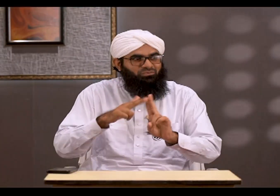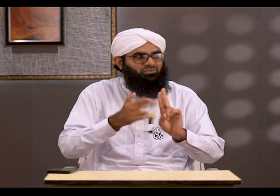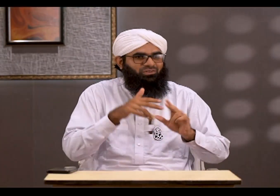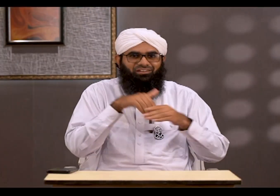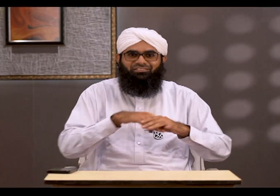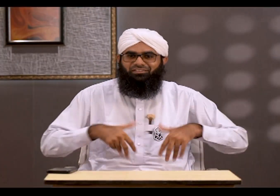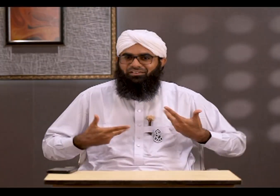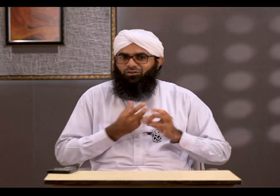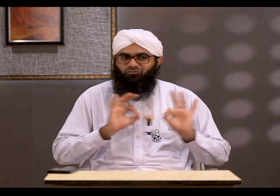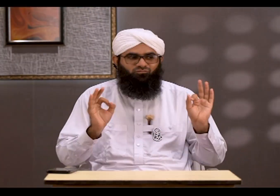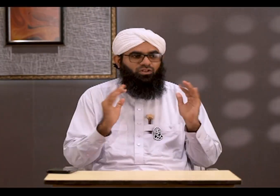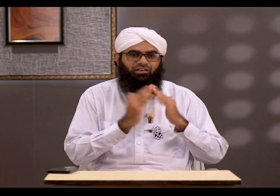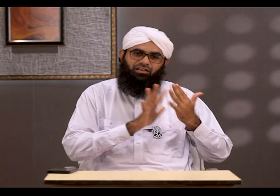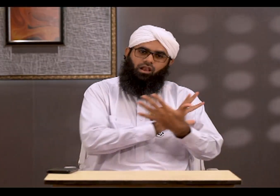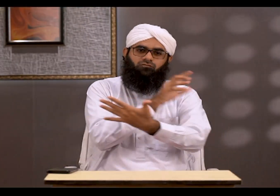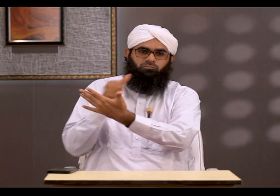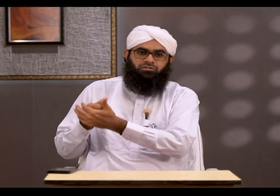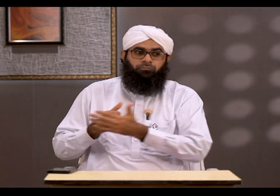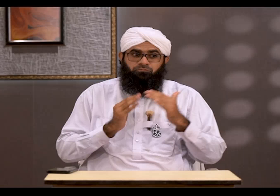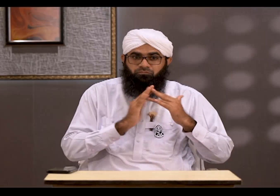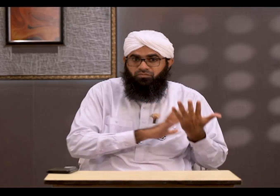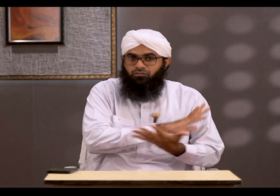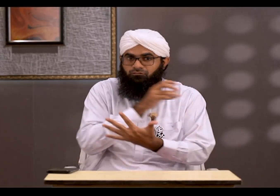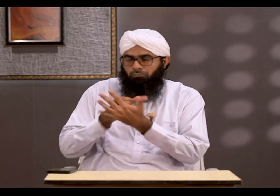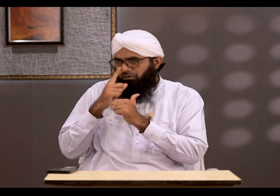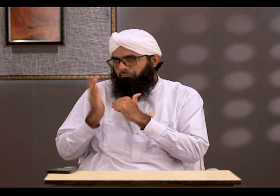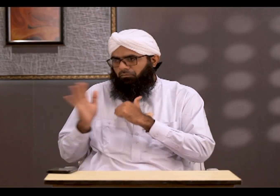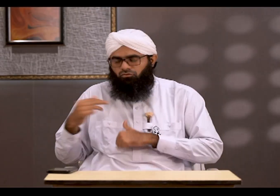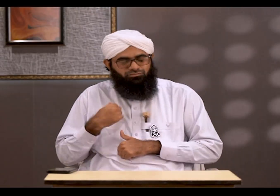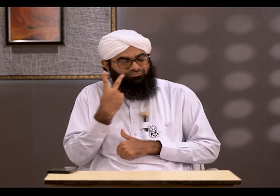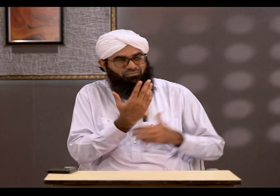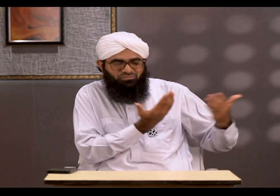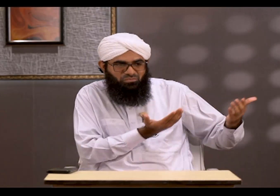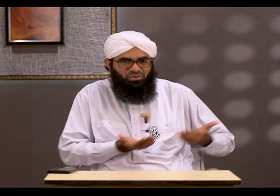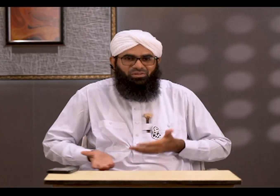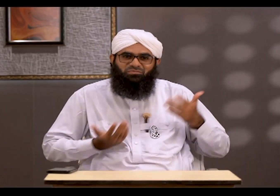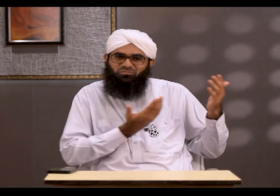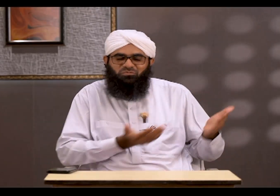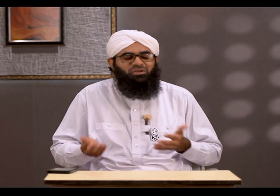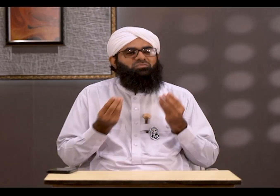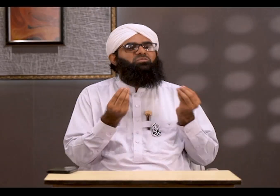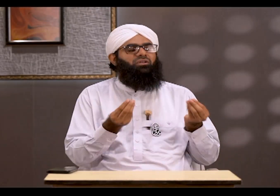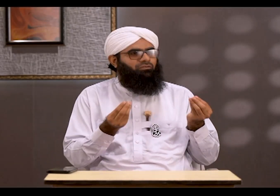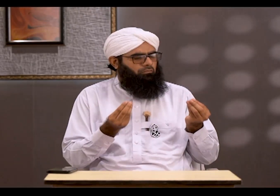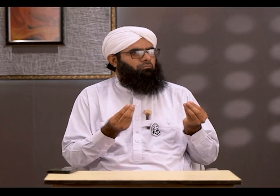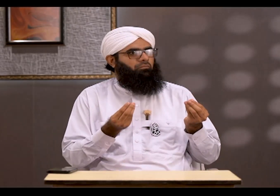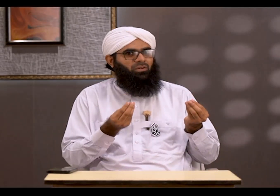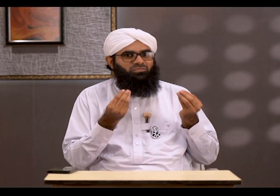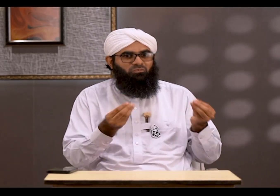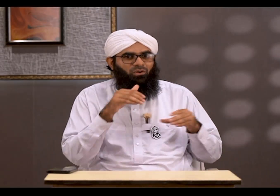سے اپنے اپنے مکانوں کو واپس آئیں گے۔ ان کی بیویاں استقبال کریں گی، مبارکباد دے کر کہیں گی کہ آپ واپسی پر